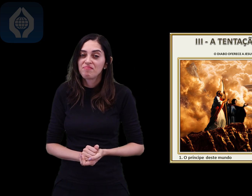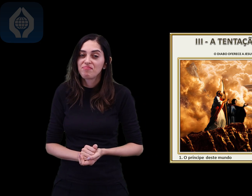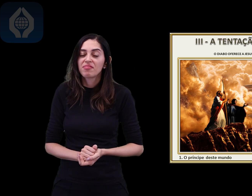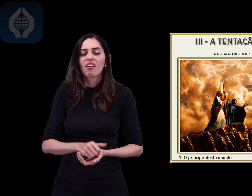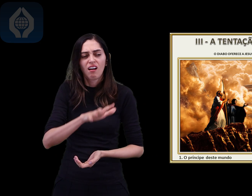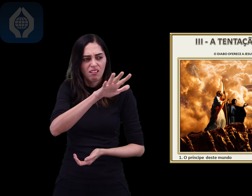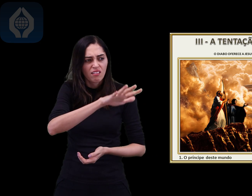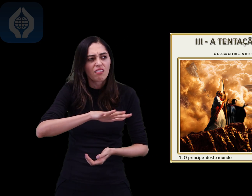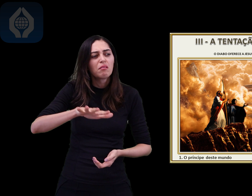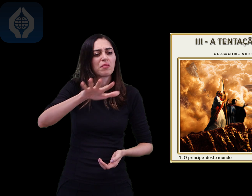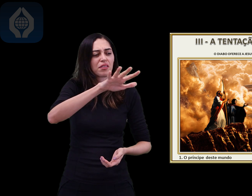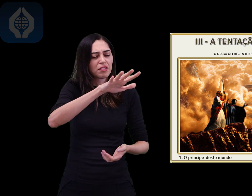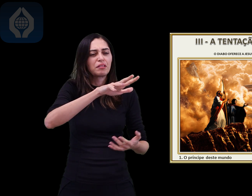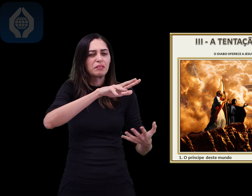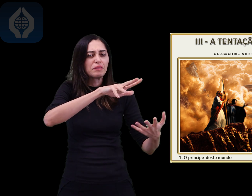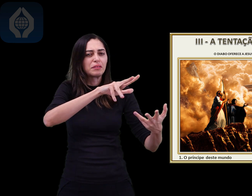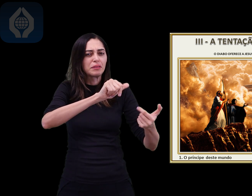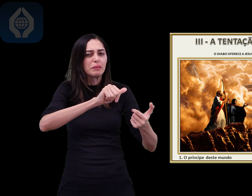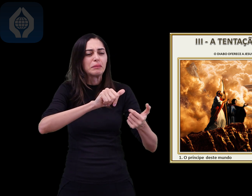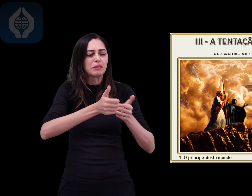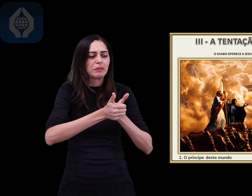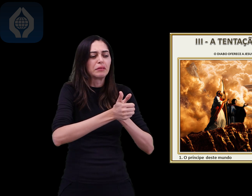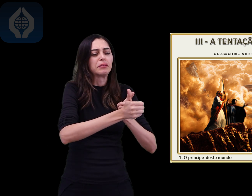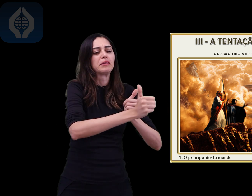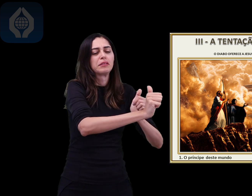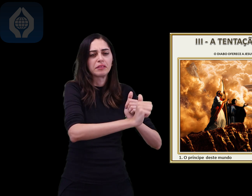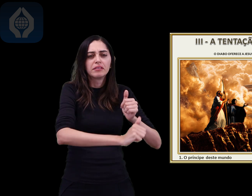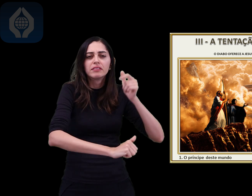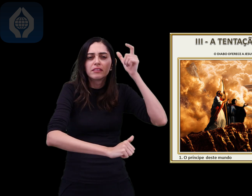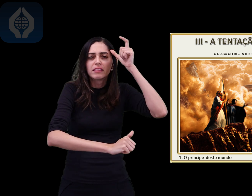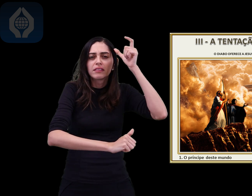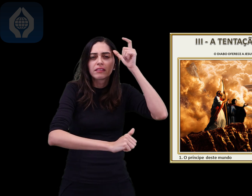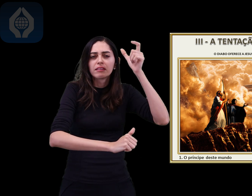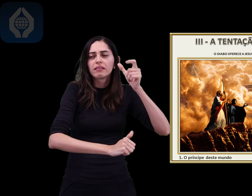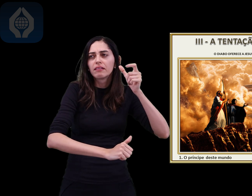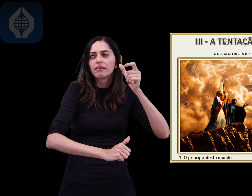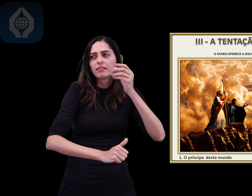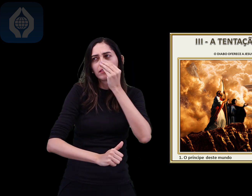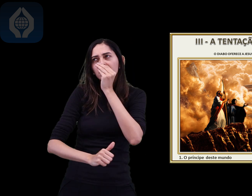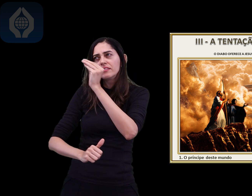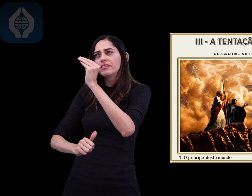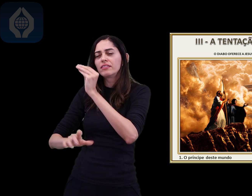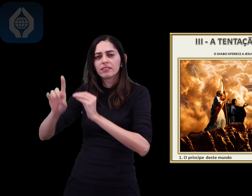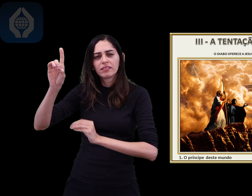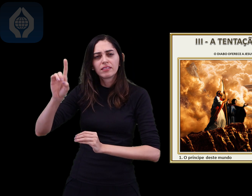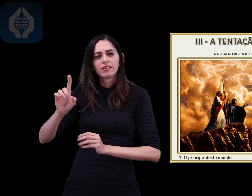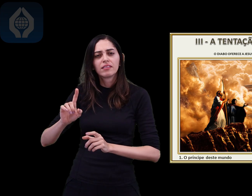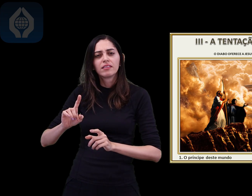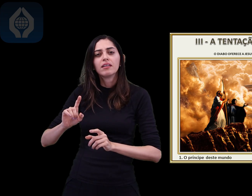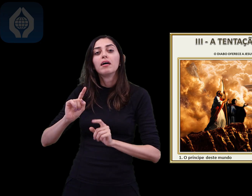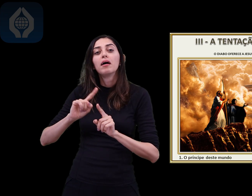Deus. Jesus derrotou Satanás, dizendo-lhe o que Deus realmente diz na